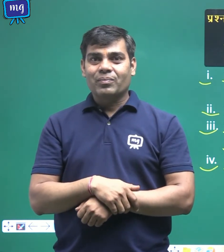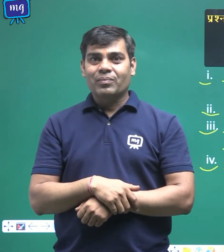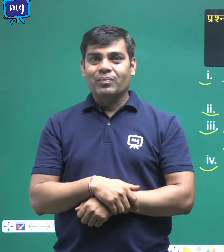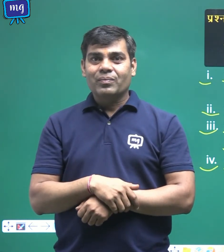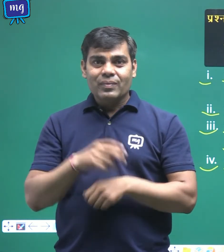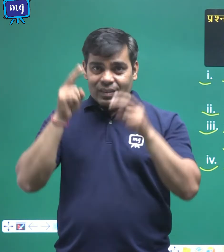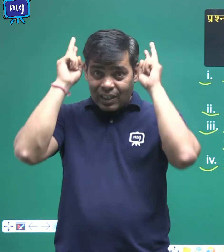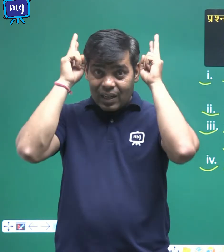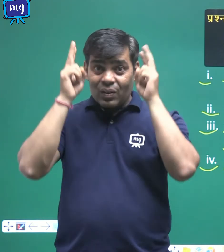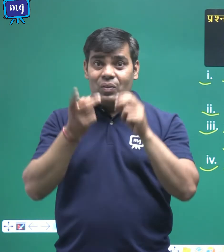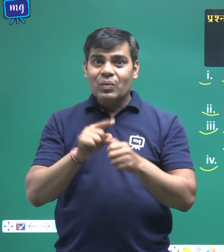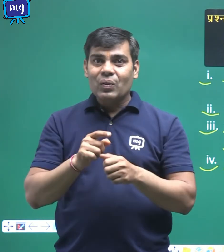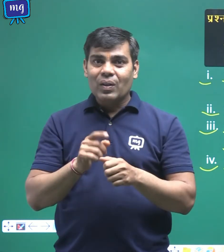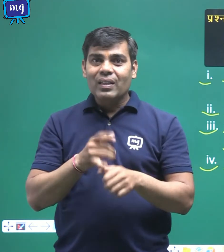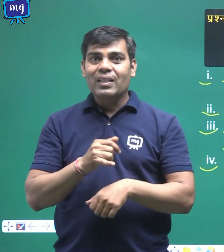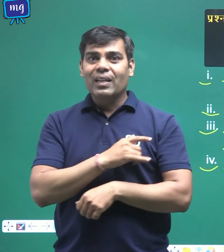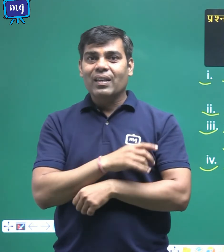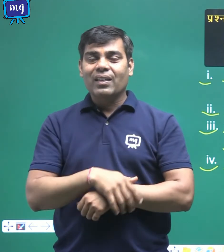खरगोश तो खालिस्तान है।